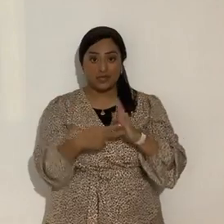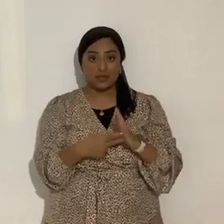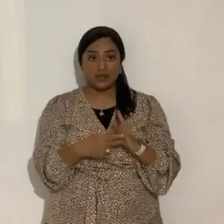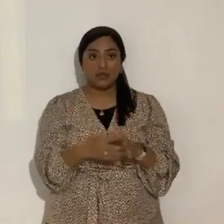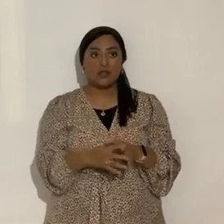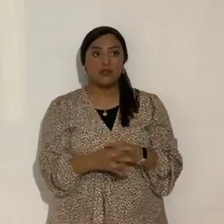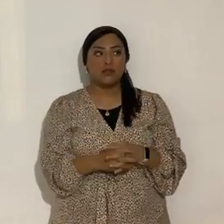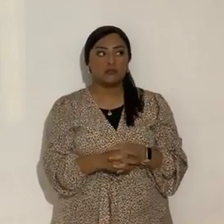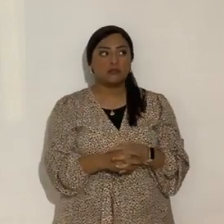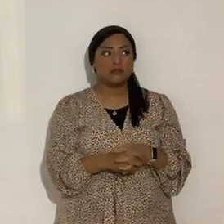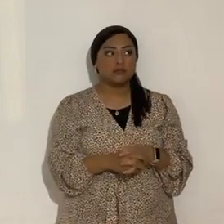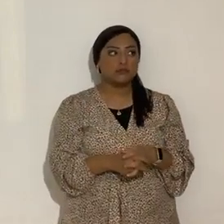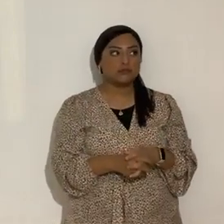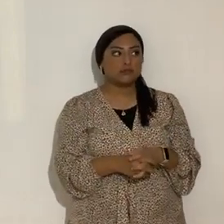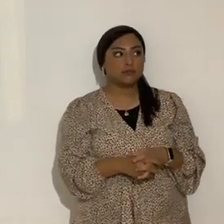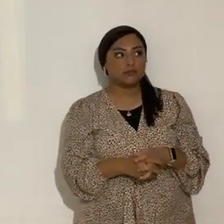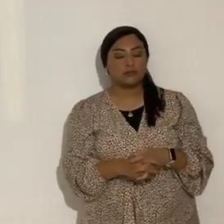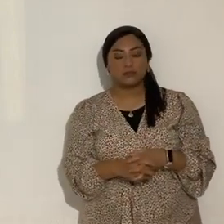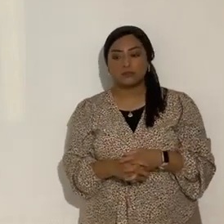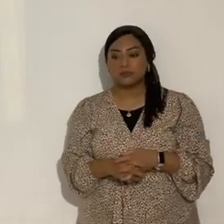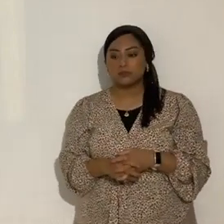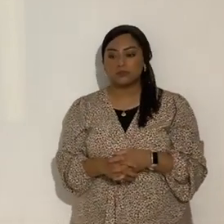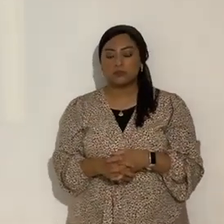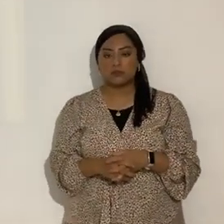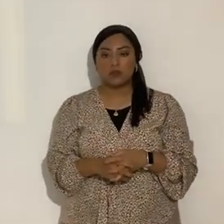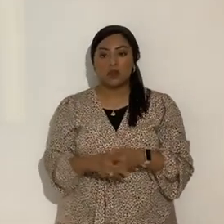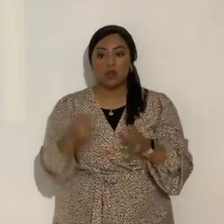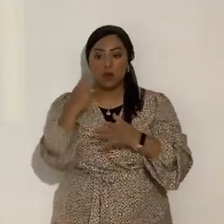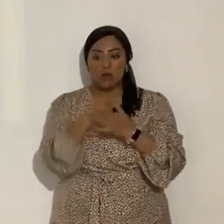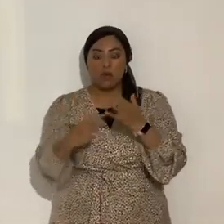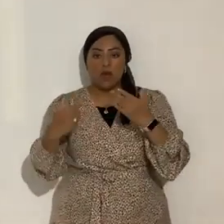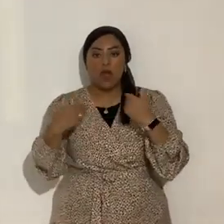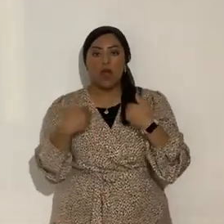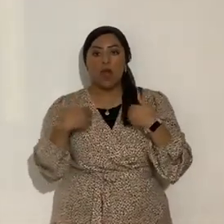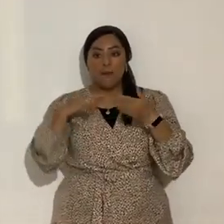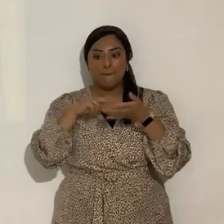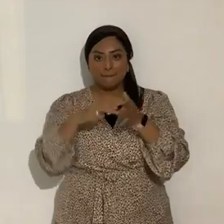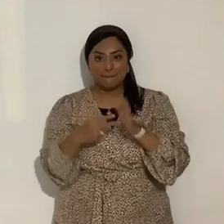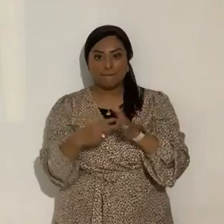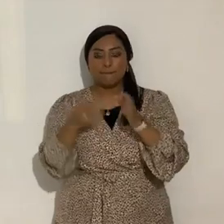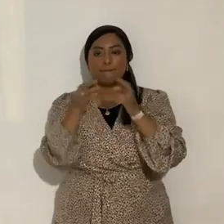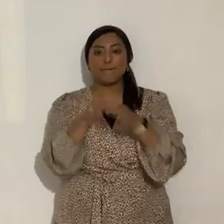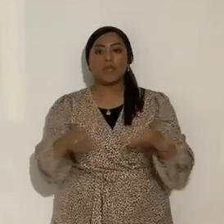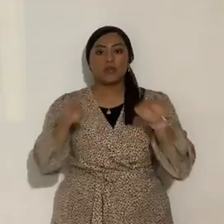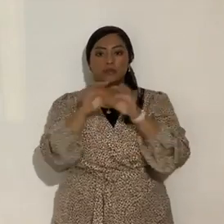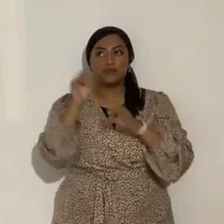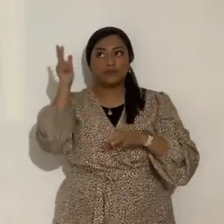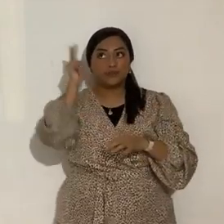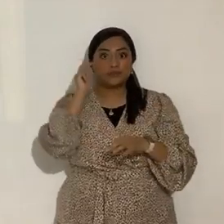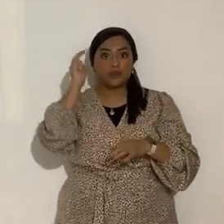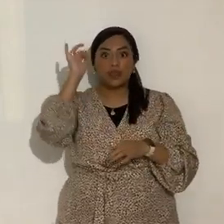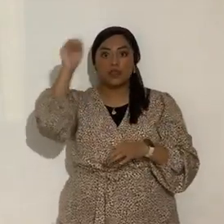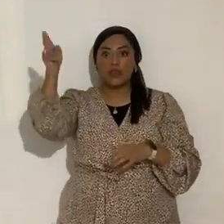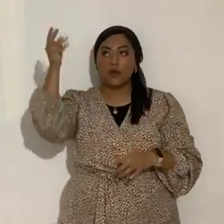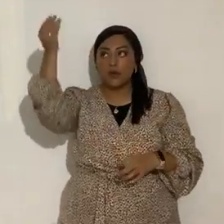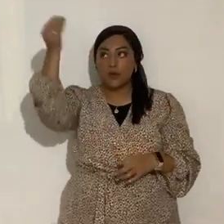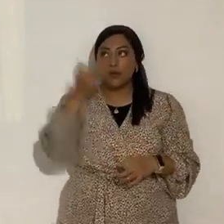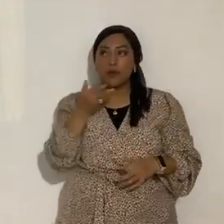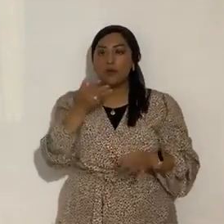son los mensajes que tienen sentido, los que vale la pena escuchar son los mensajes de